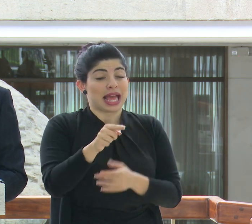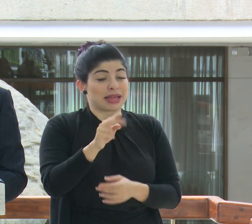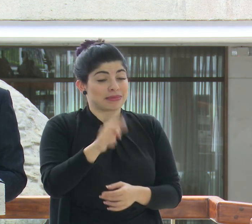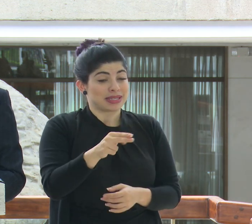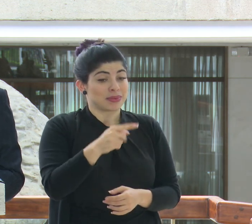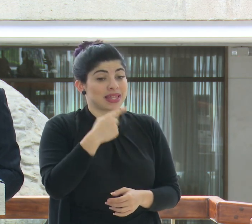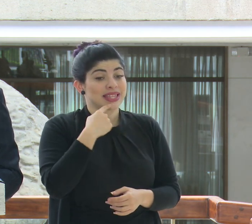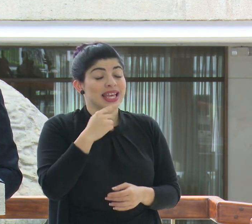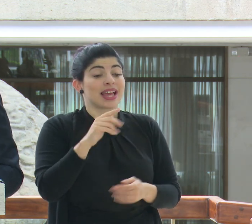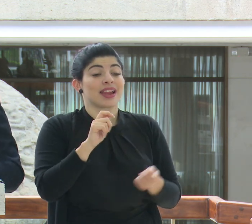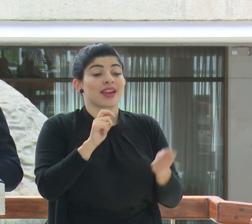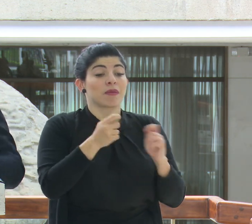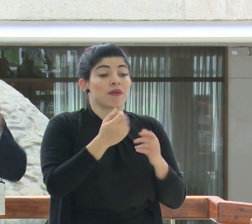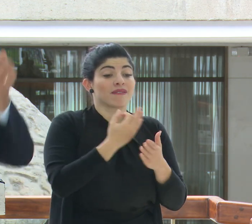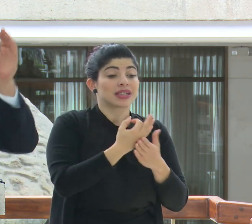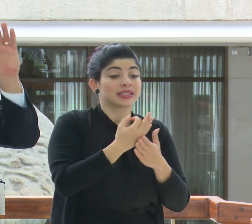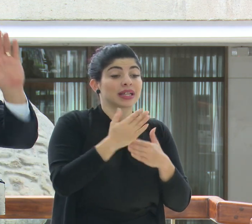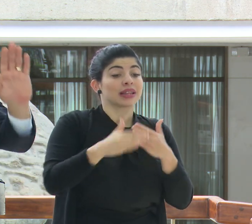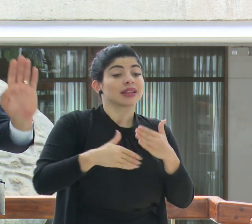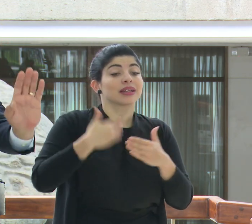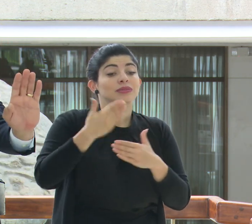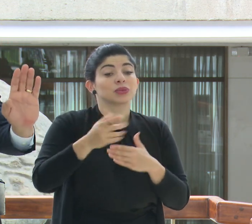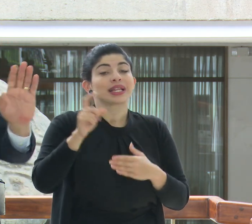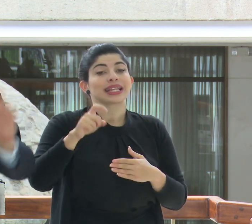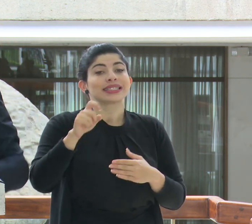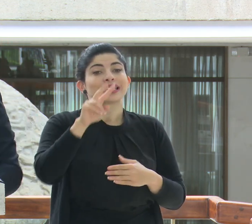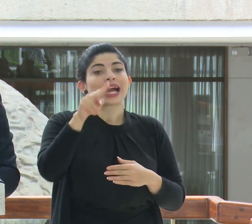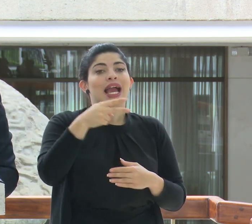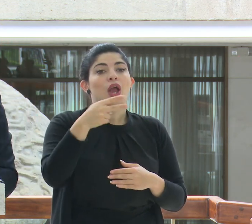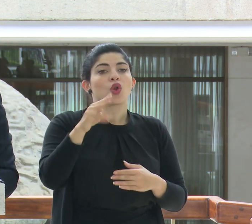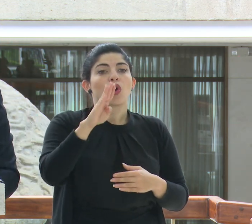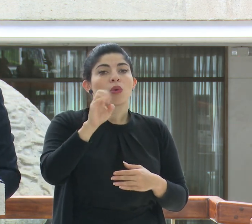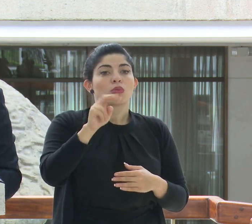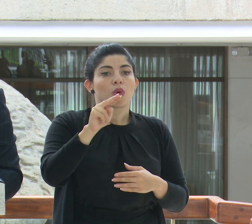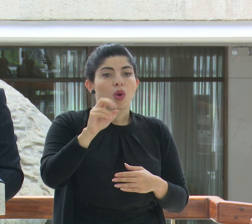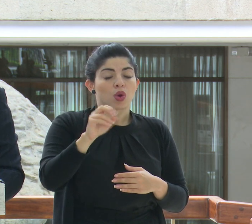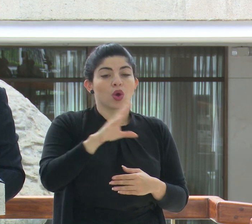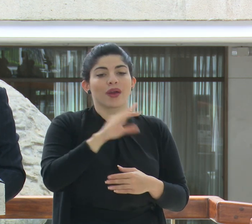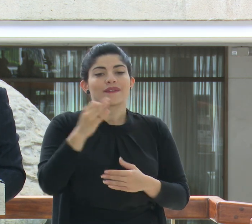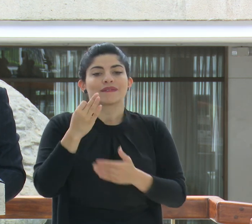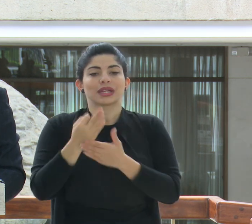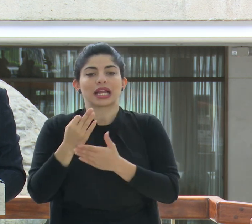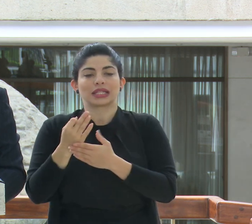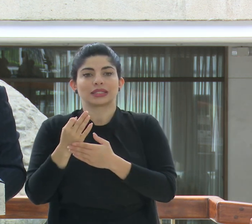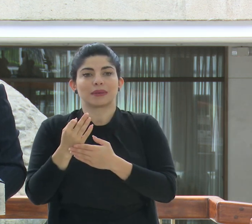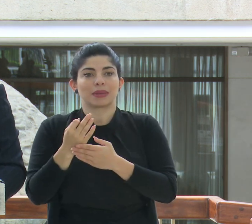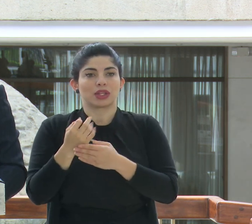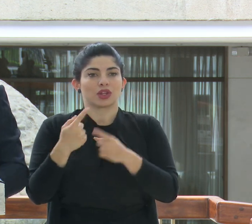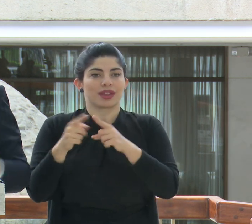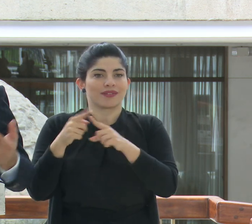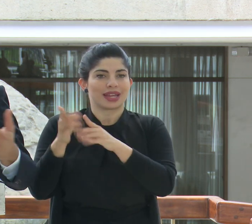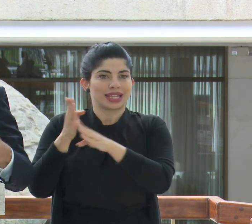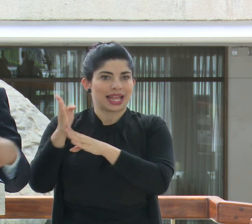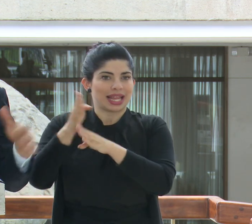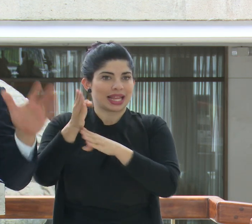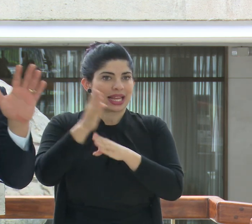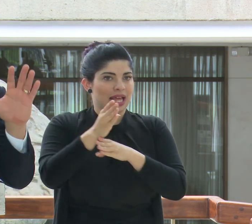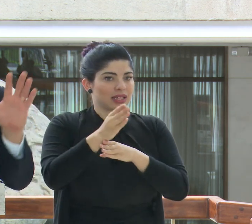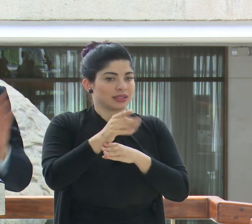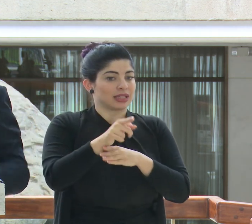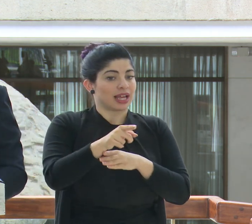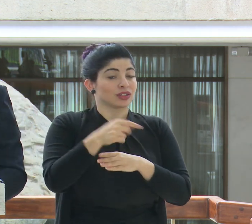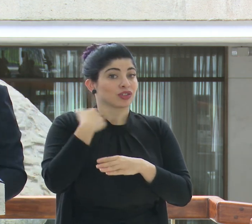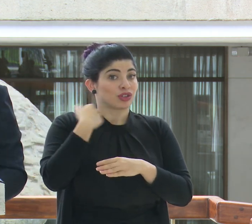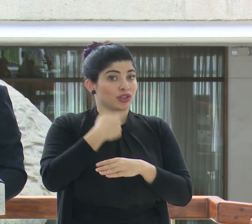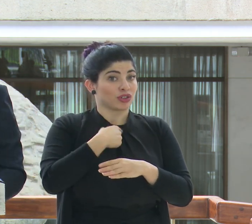dijo, y después de la reforma necesitamos los eurobonos y el financiamiento multilaterales. Eso no es algo que